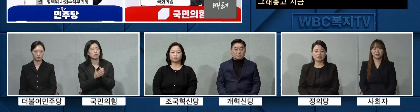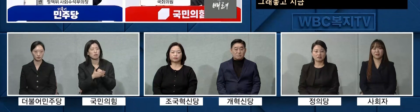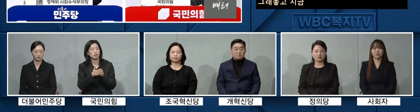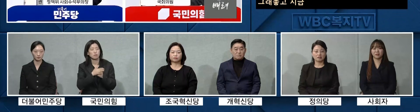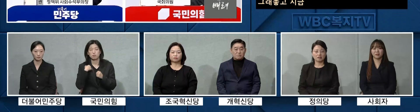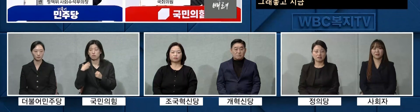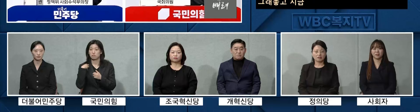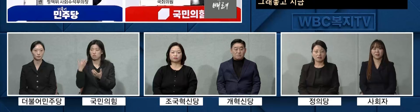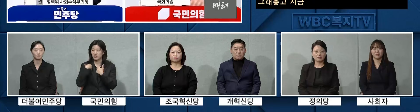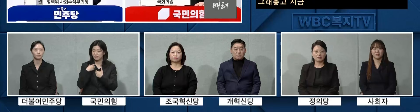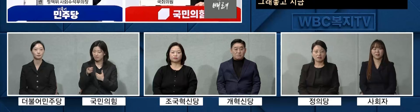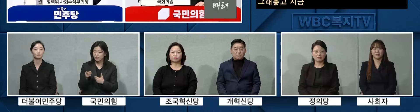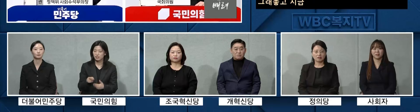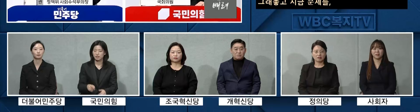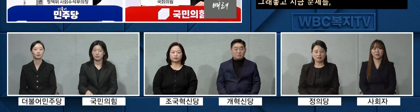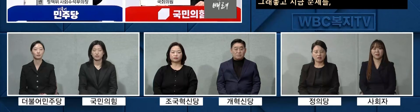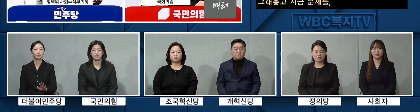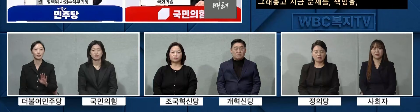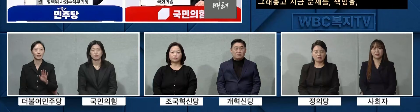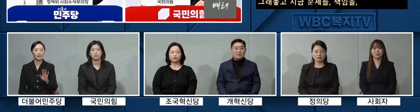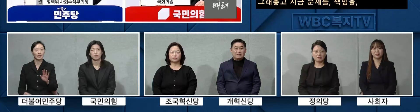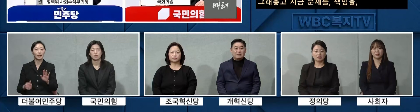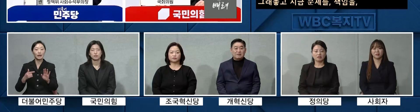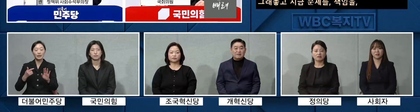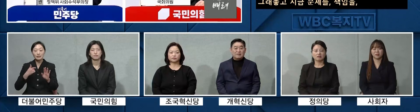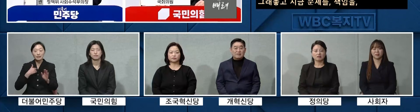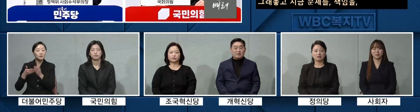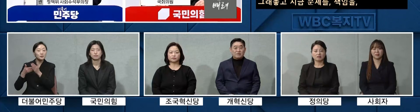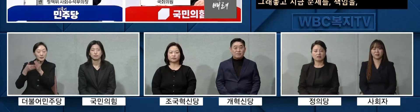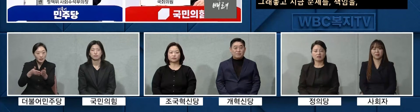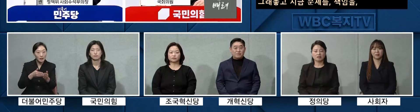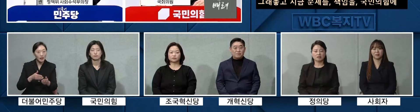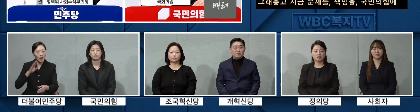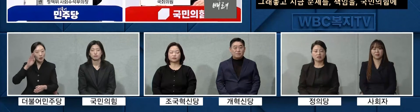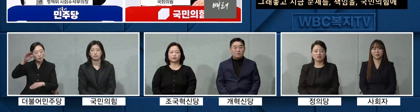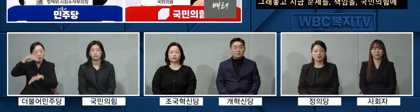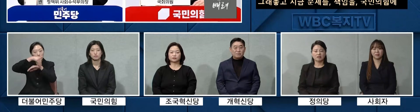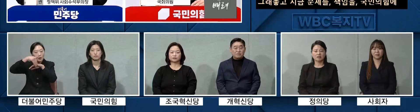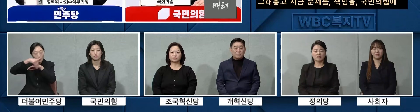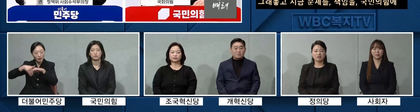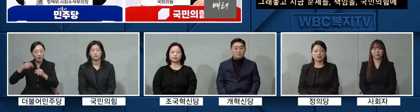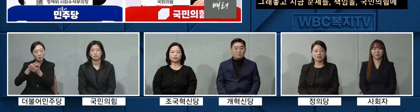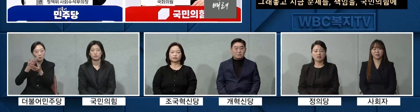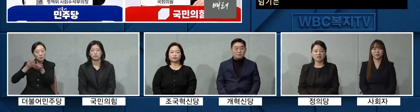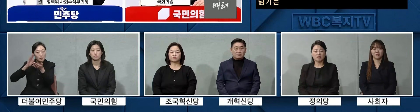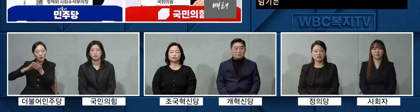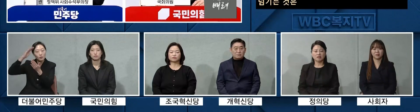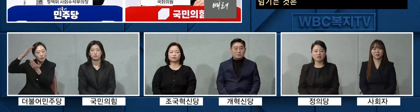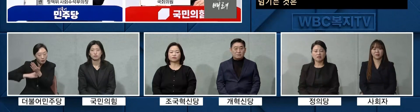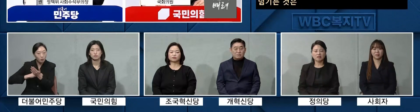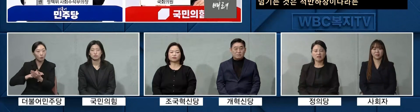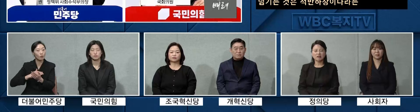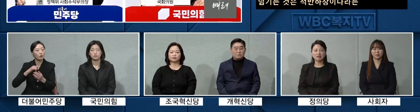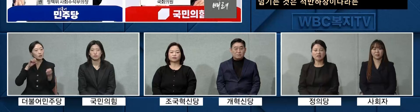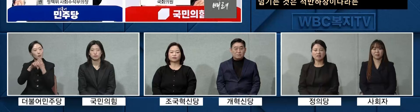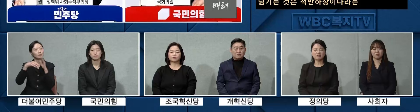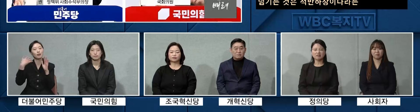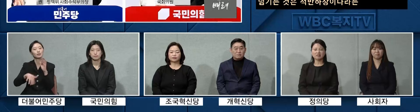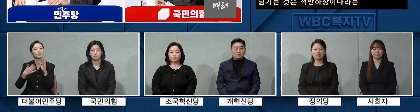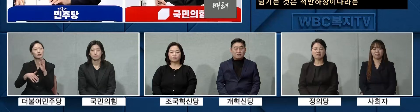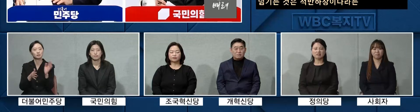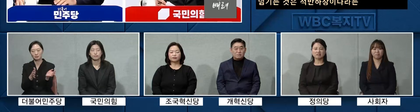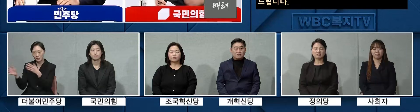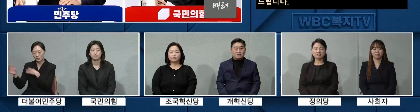말씀을 드립니다. 안타깝습니다. 제가 드렸던 로드맵이나 개헌에 대한 입장을 참 듣지 못했는데요. 그러면 이제 조국 혁신당에게